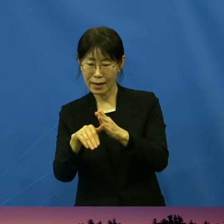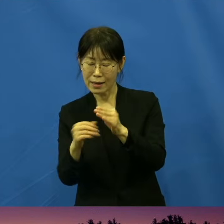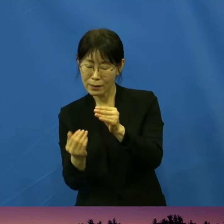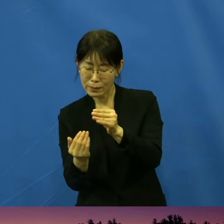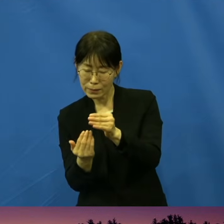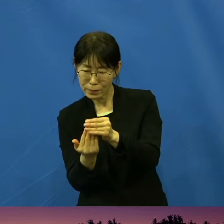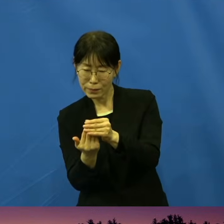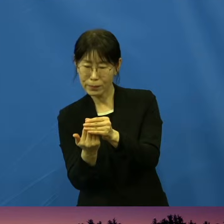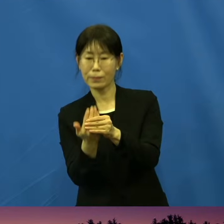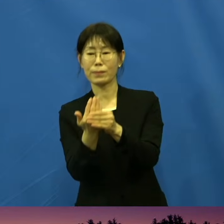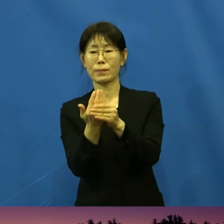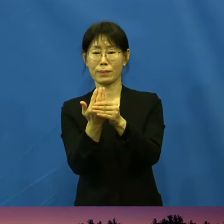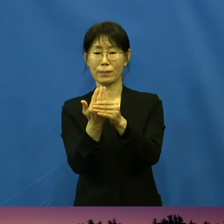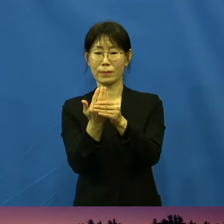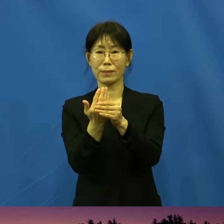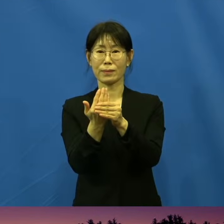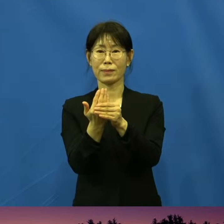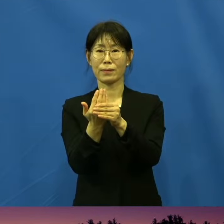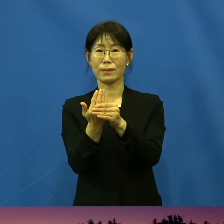생명이 탄생하는 거예요.